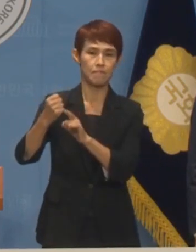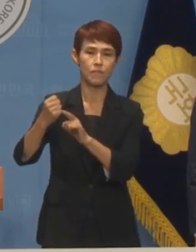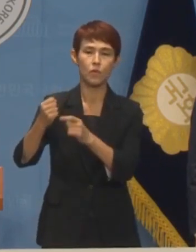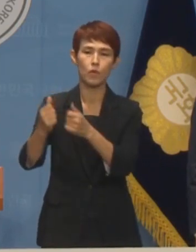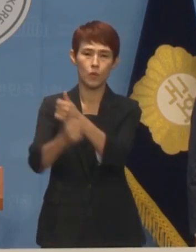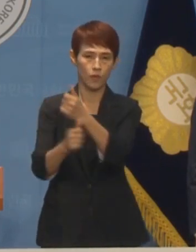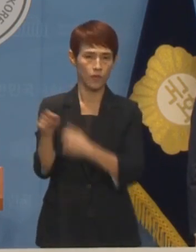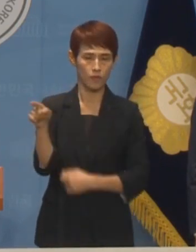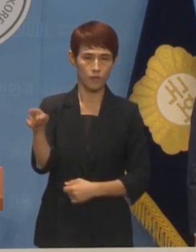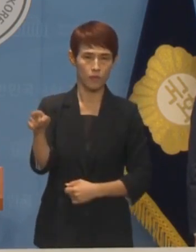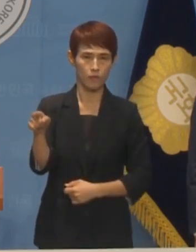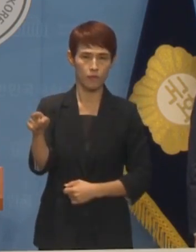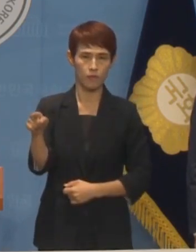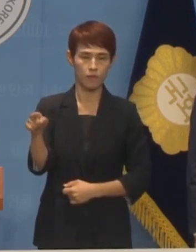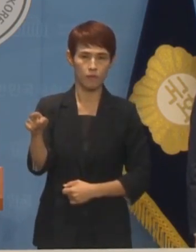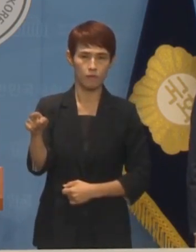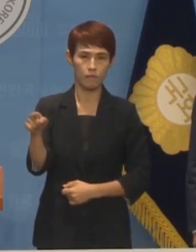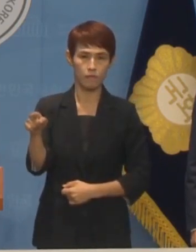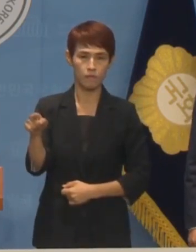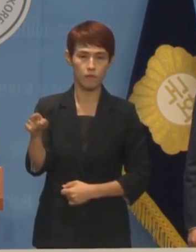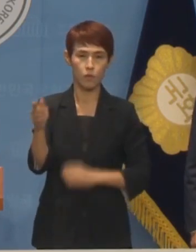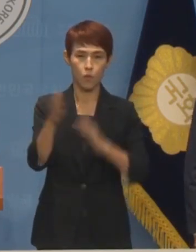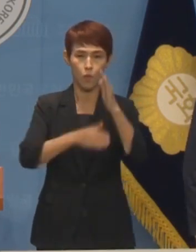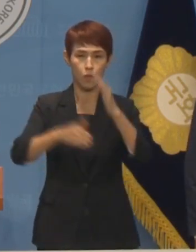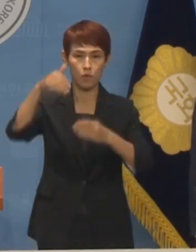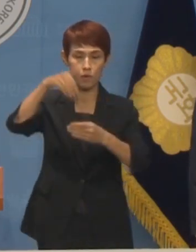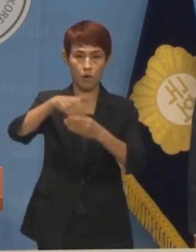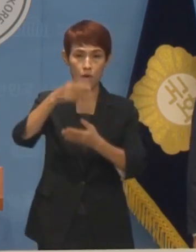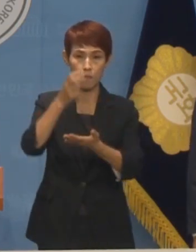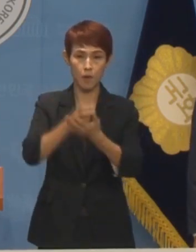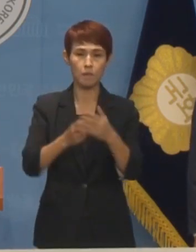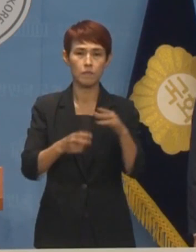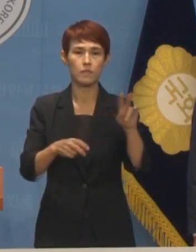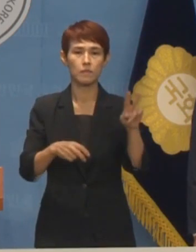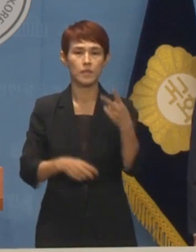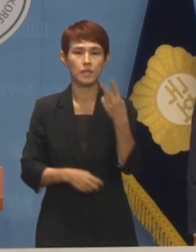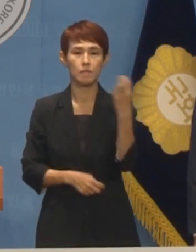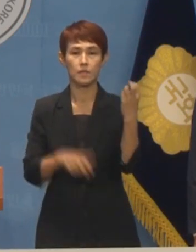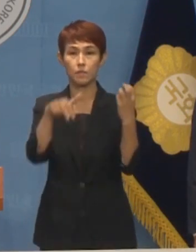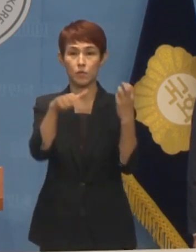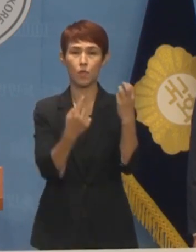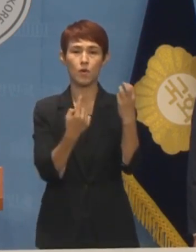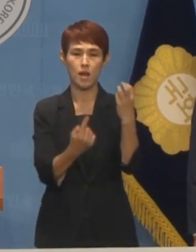지방의원들을 공직선거법 제230조 제1항 2호